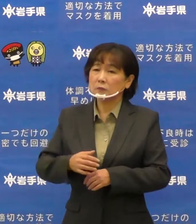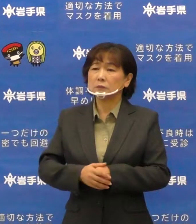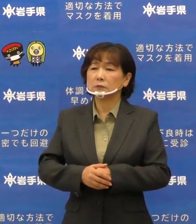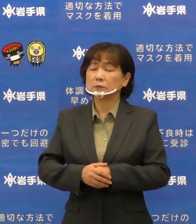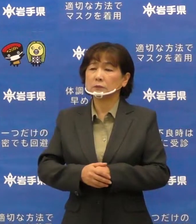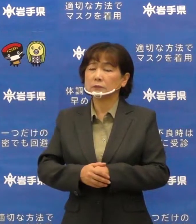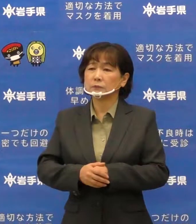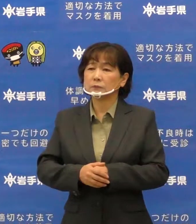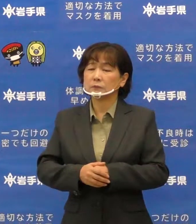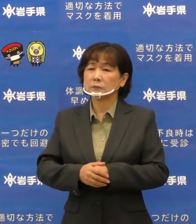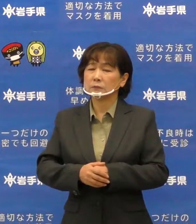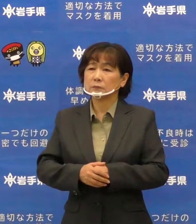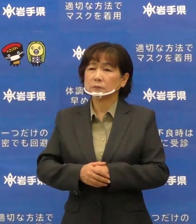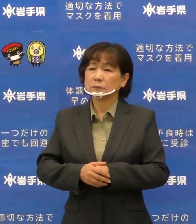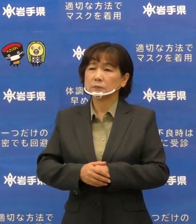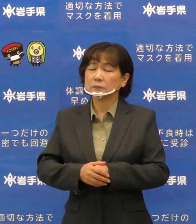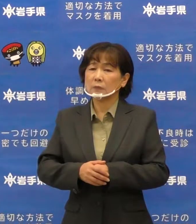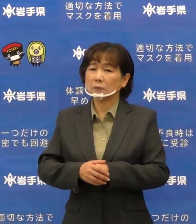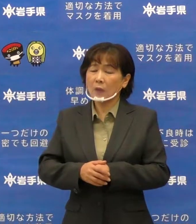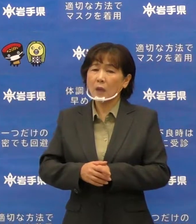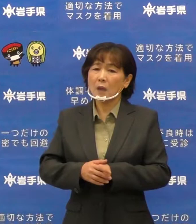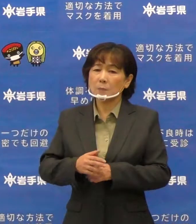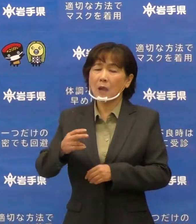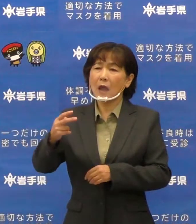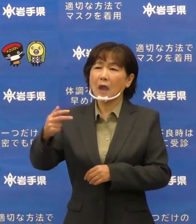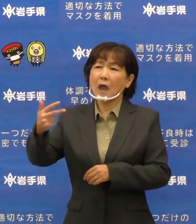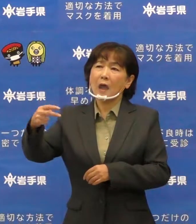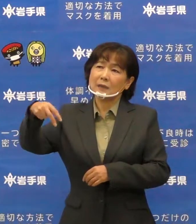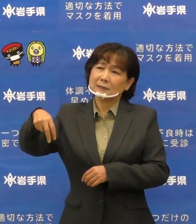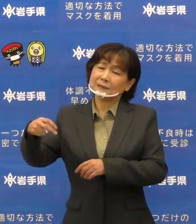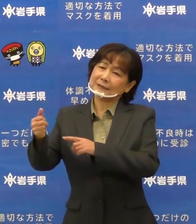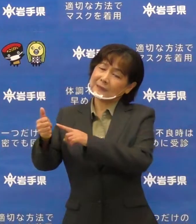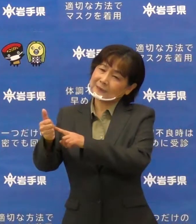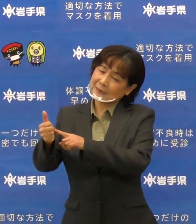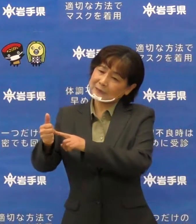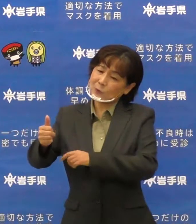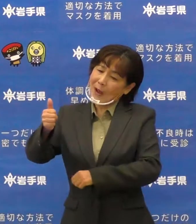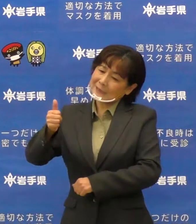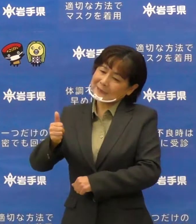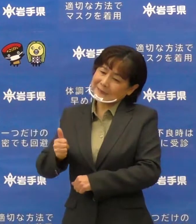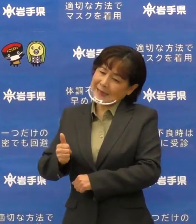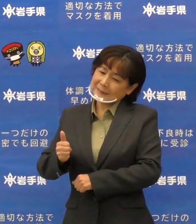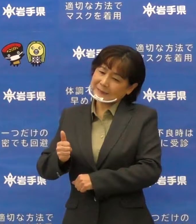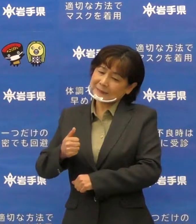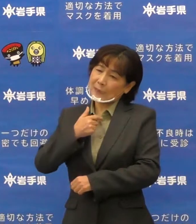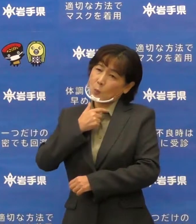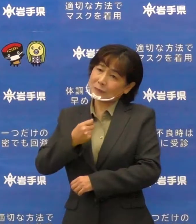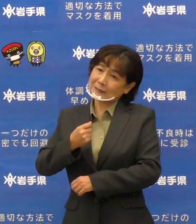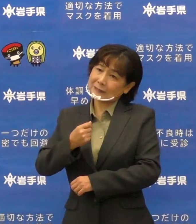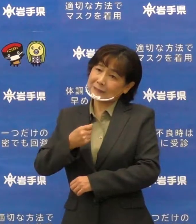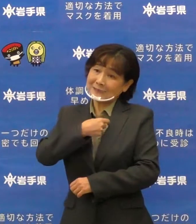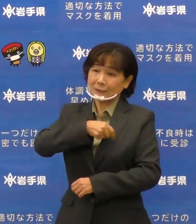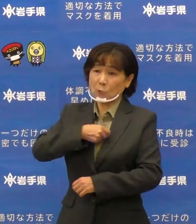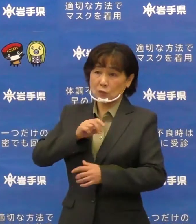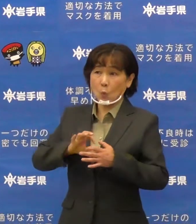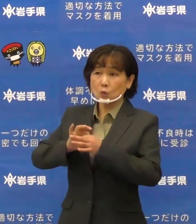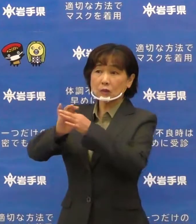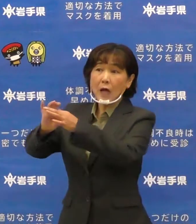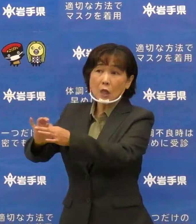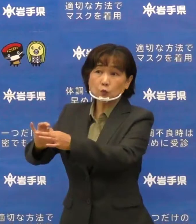当日までその品さんに、まあ、辞退してほしいということを、まあ、何かその伝えるつもりとかはあるでしょう